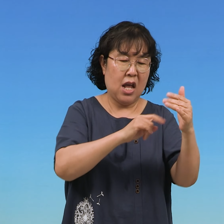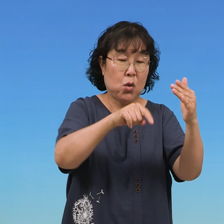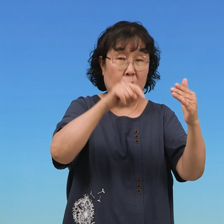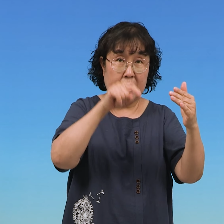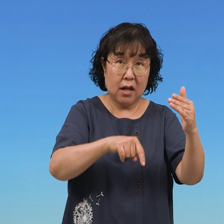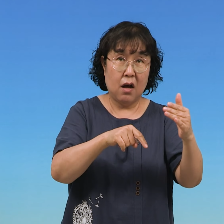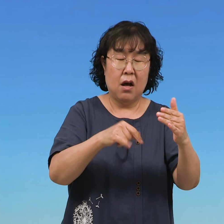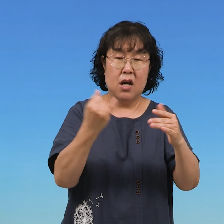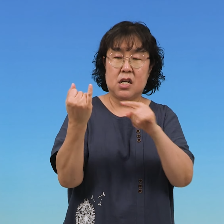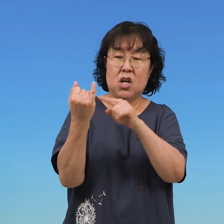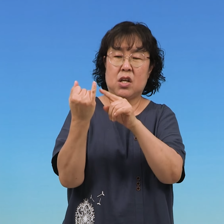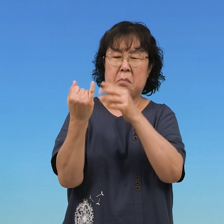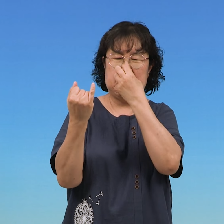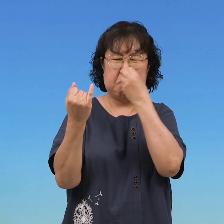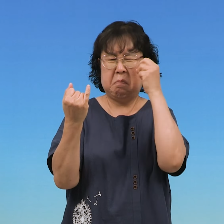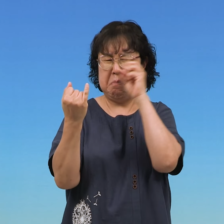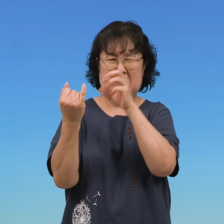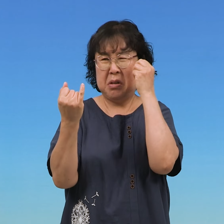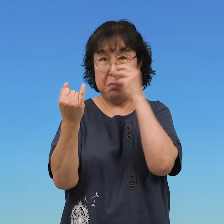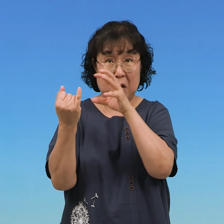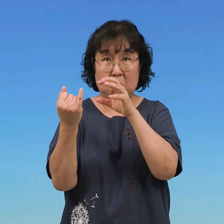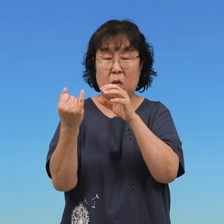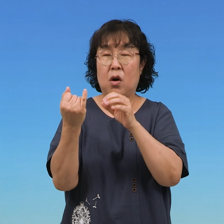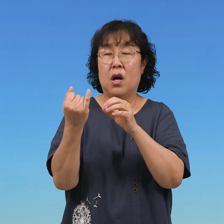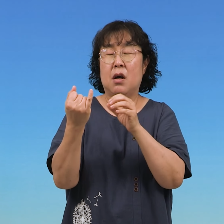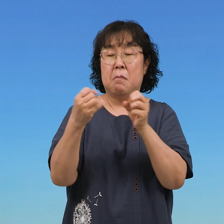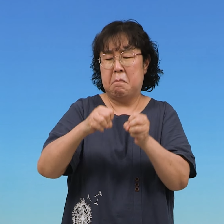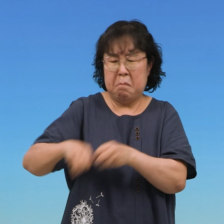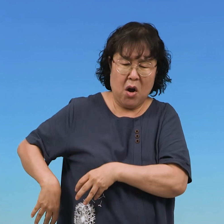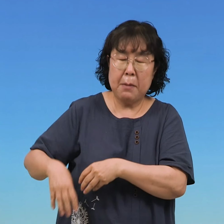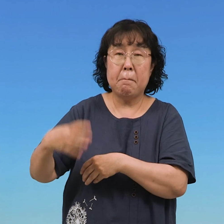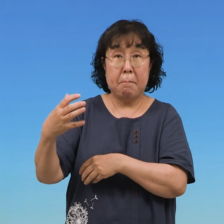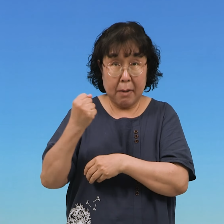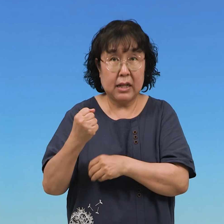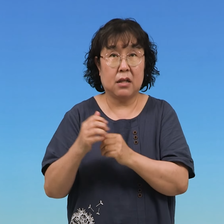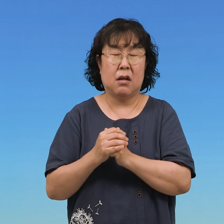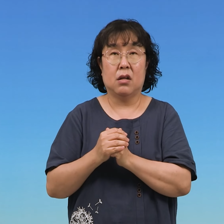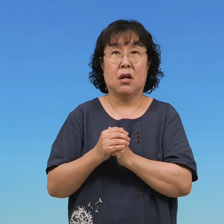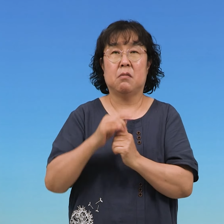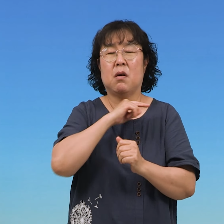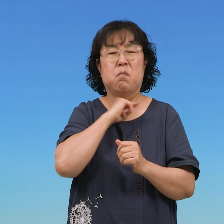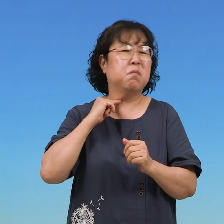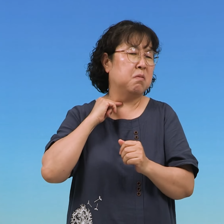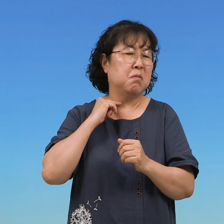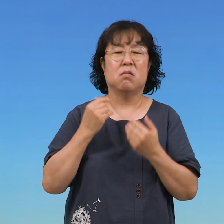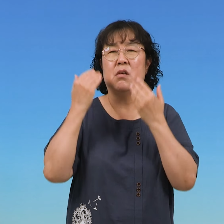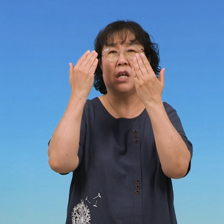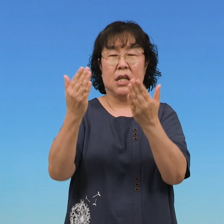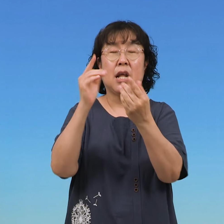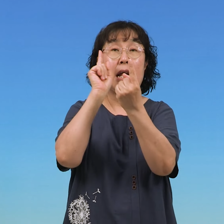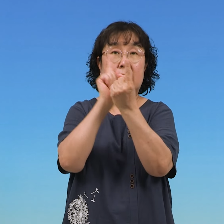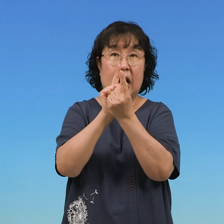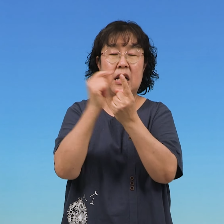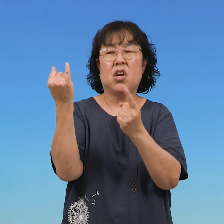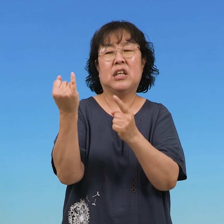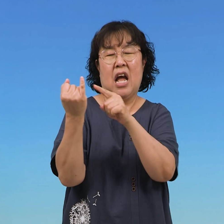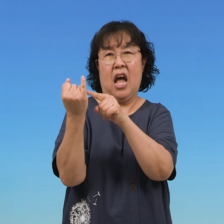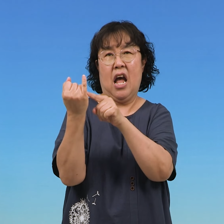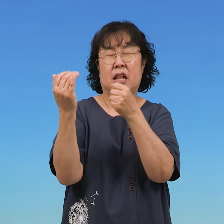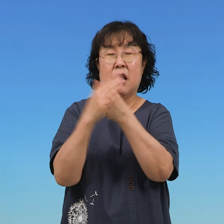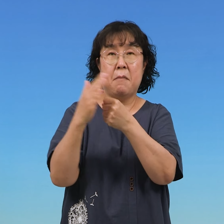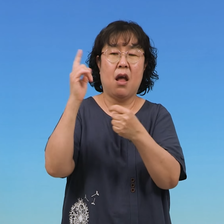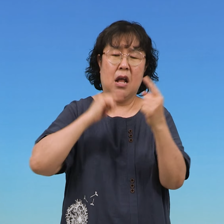사마리아 사회에서 희생당한 여성이에요. 희생당한. 그래서 그것으로 인해서 자신감을 잃어버리고 대인 기피증이